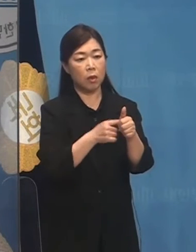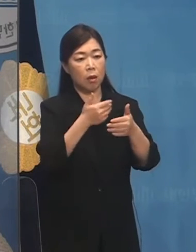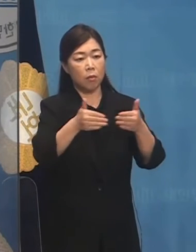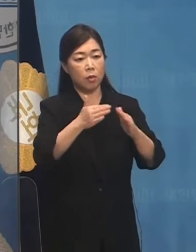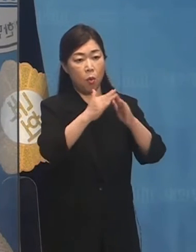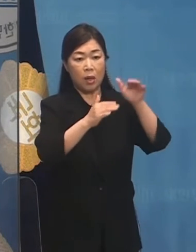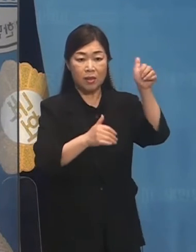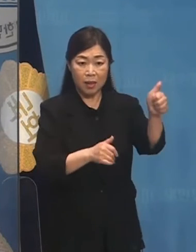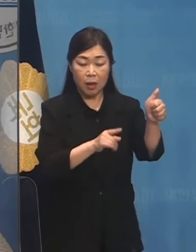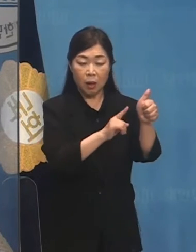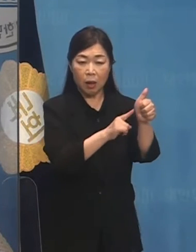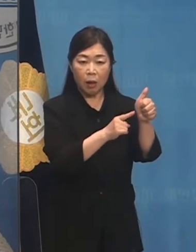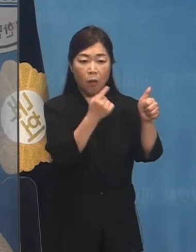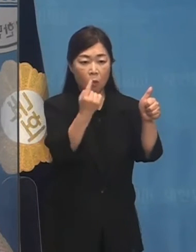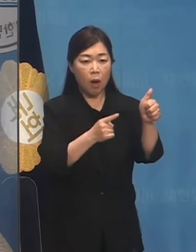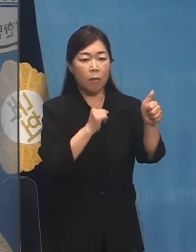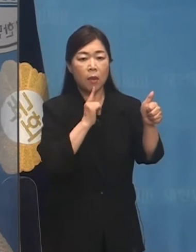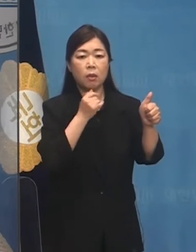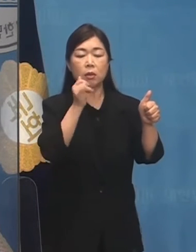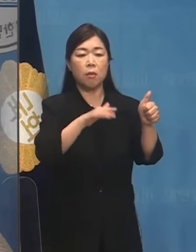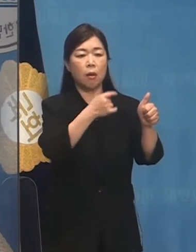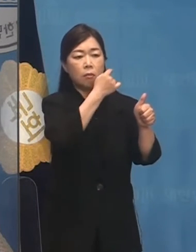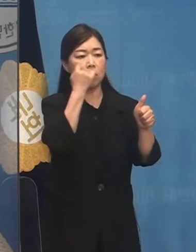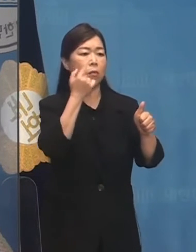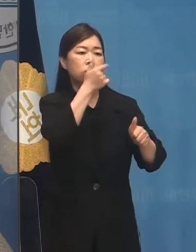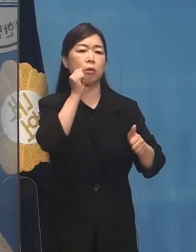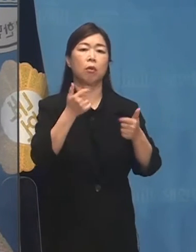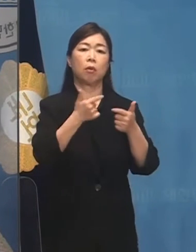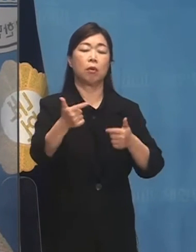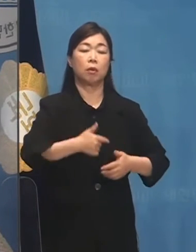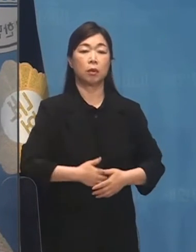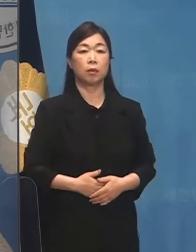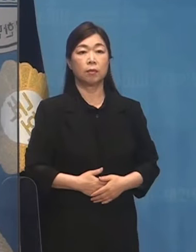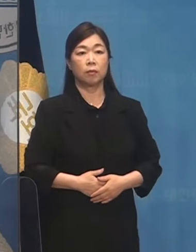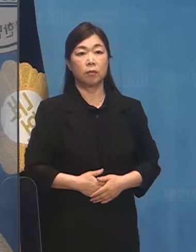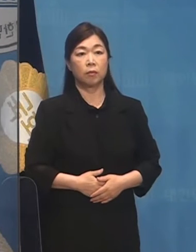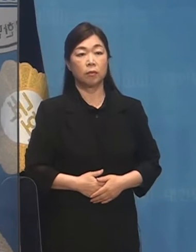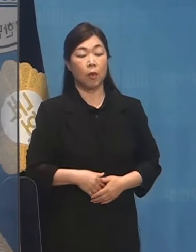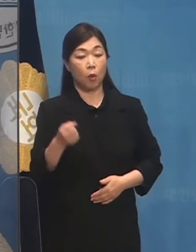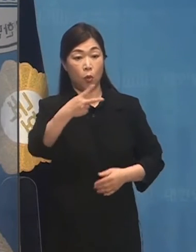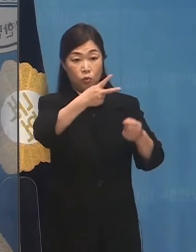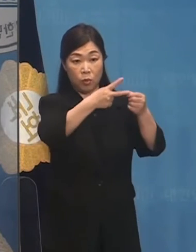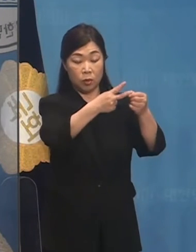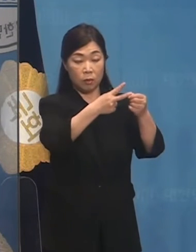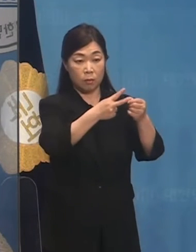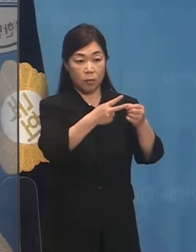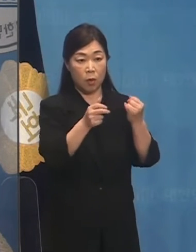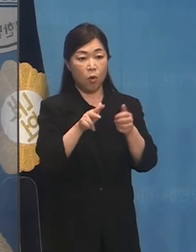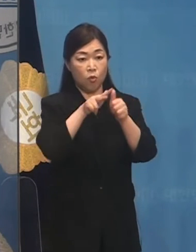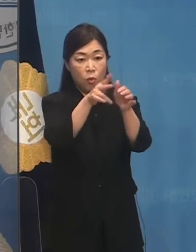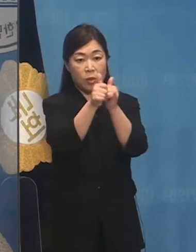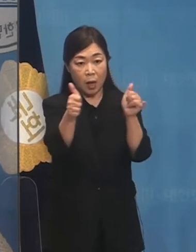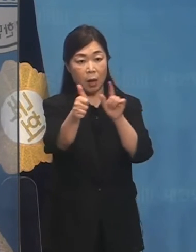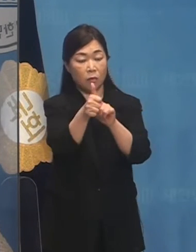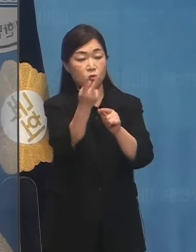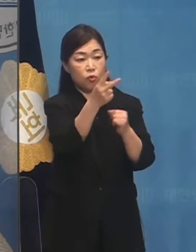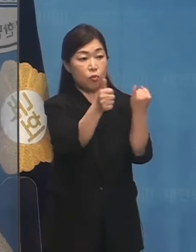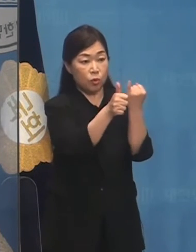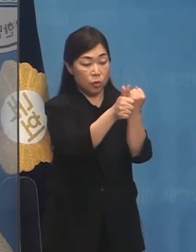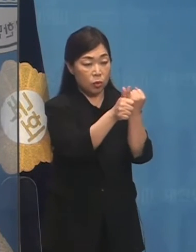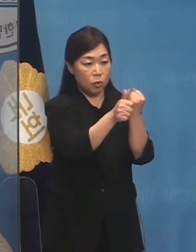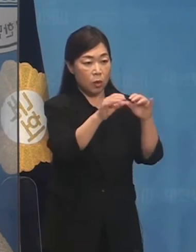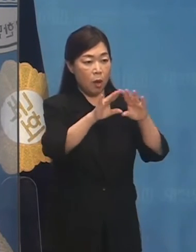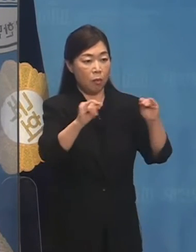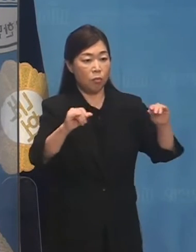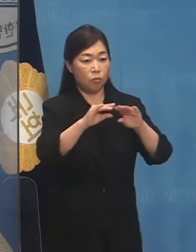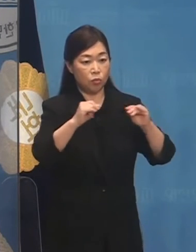않는 부실한 부분은 할 수가 없다 이런 말씀드리겠고요. 그다음에 두 번째 후보자와 배우자의 부동산 관련